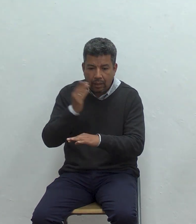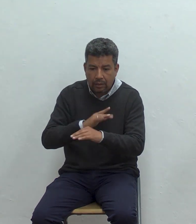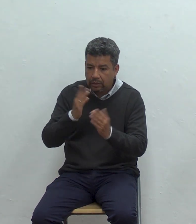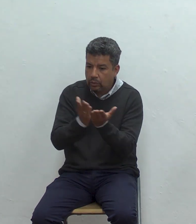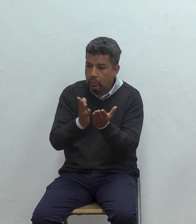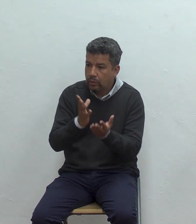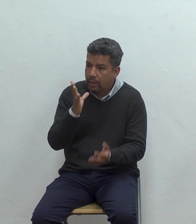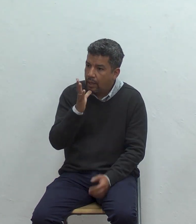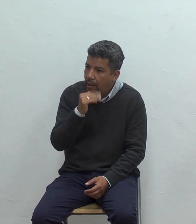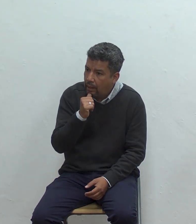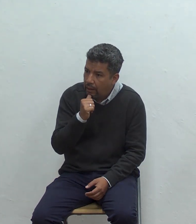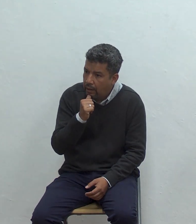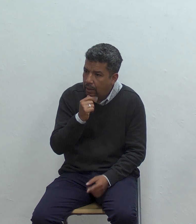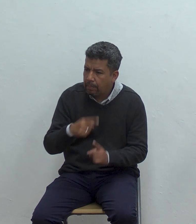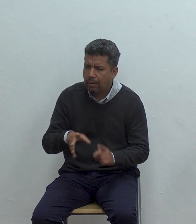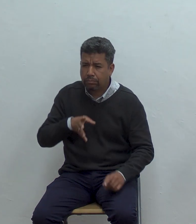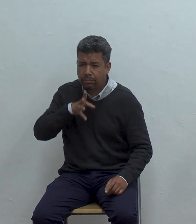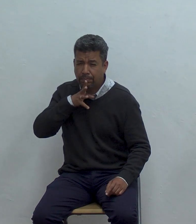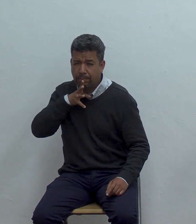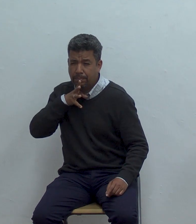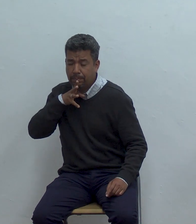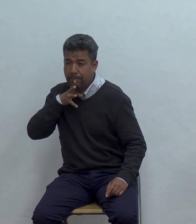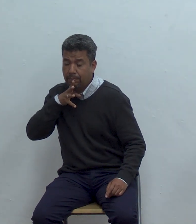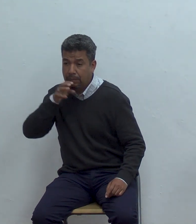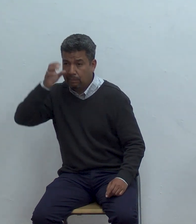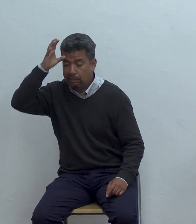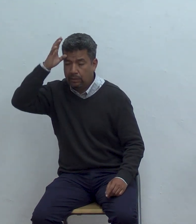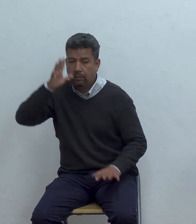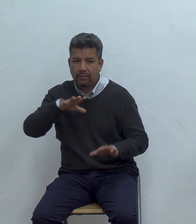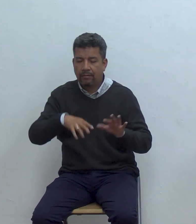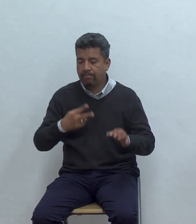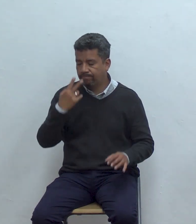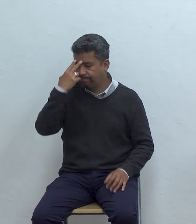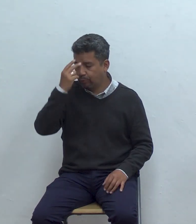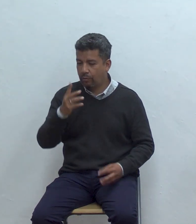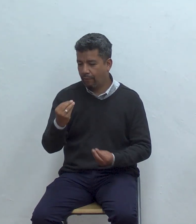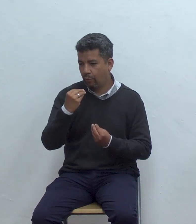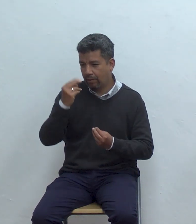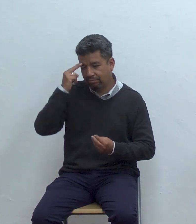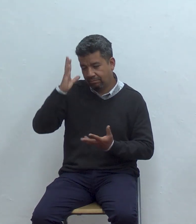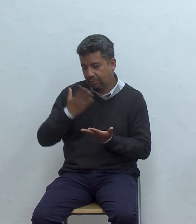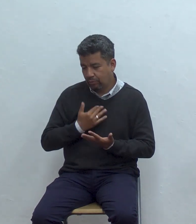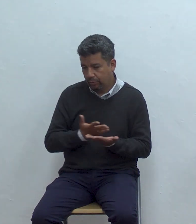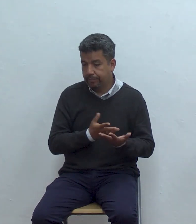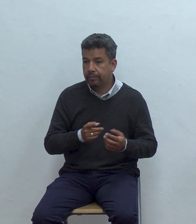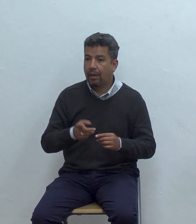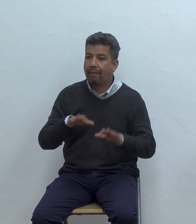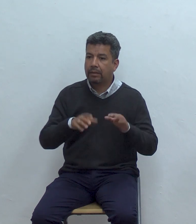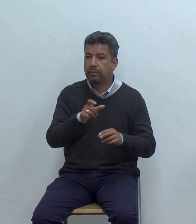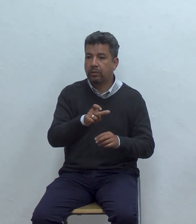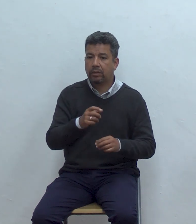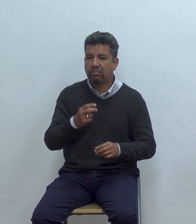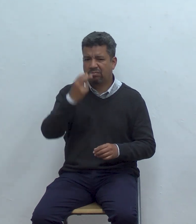había estudiado en ningún lado. Pero él hablaba como quien tiene. A mí a veces me da rabia, pues por mi formación yo he estudiado. Pero a veces me da rabia porque la gente de